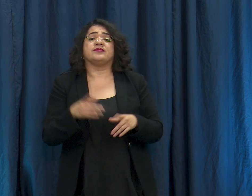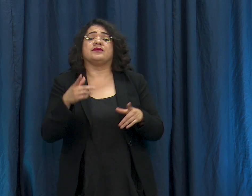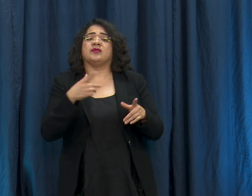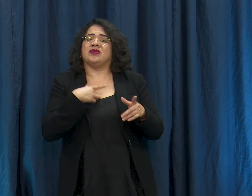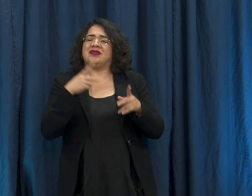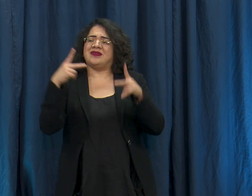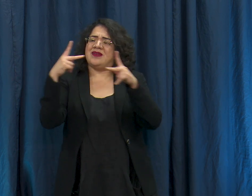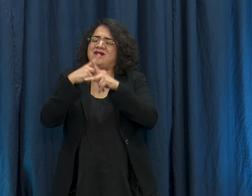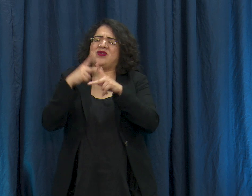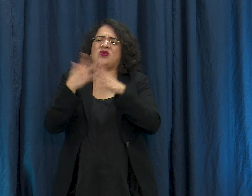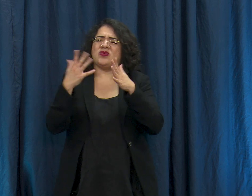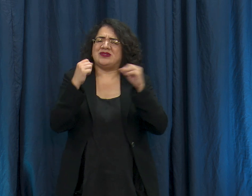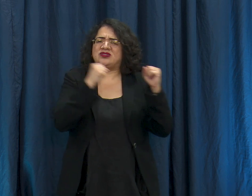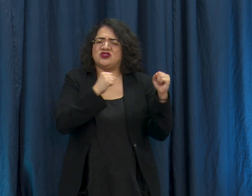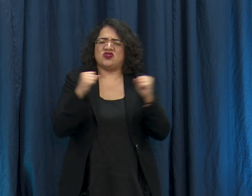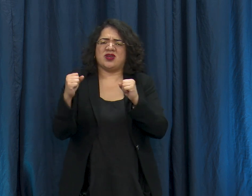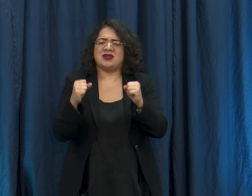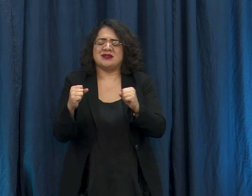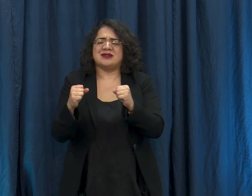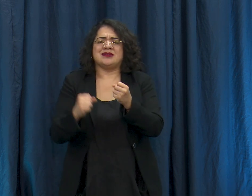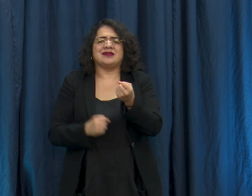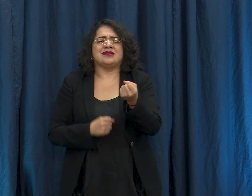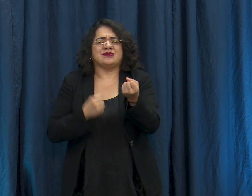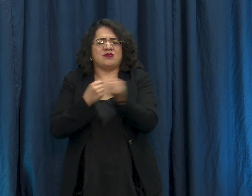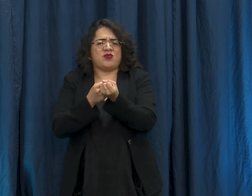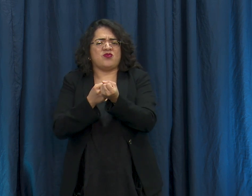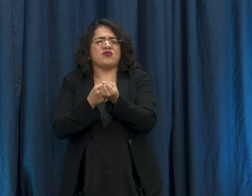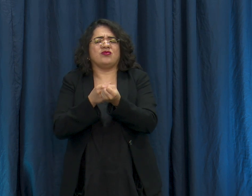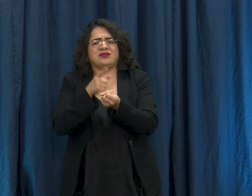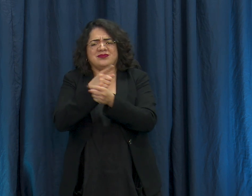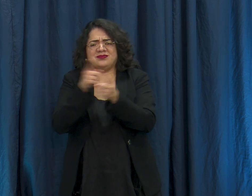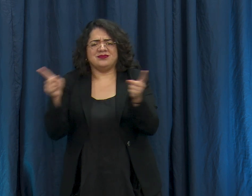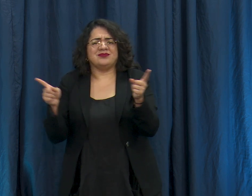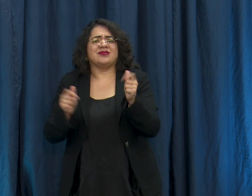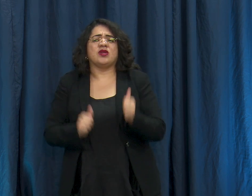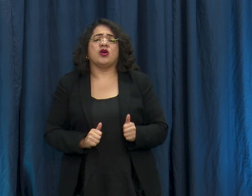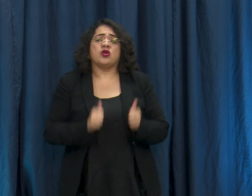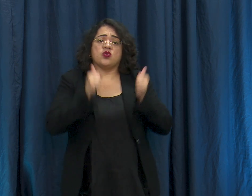les hemos dado prioridad a los residentes